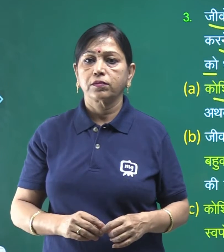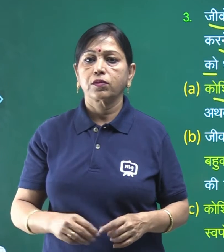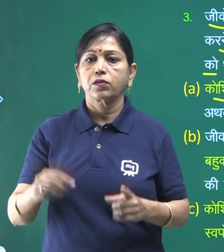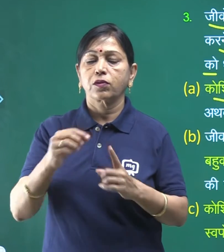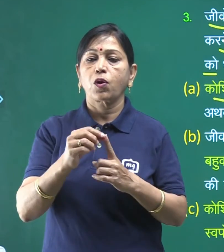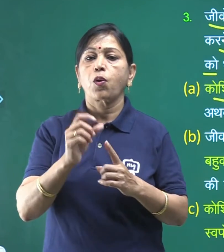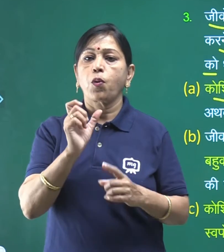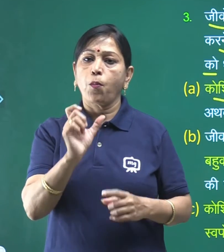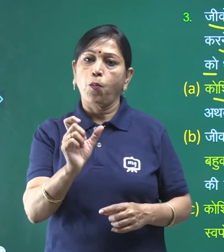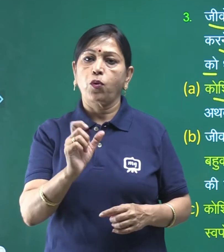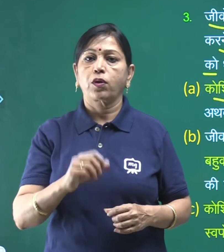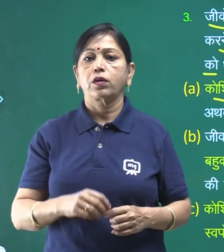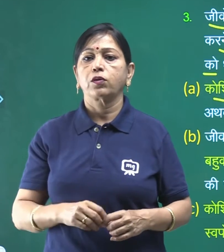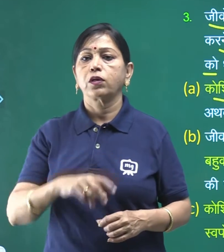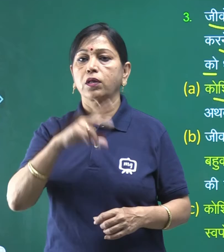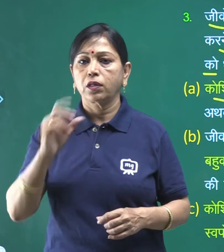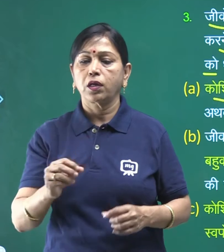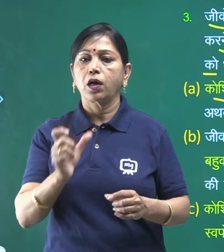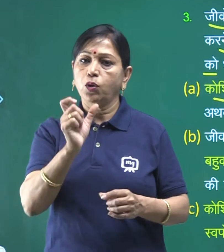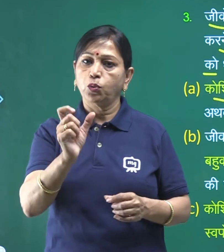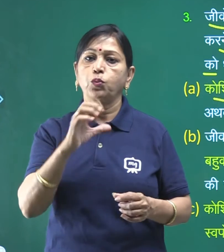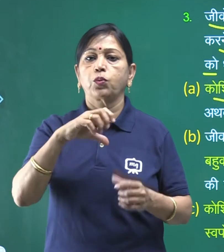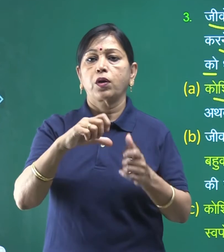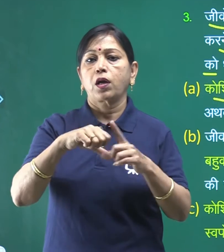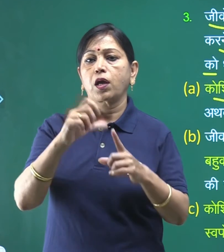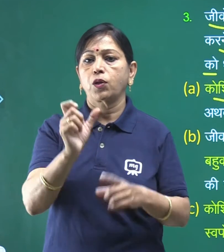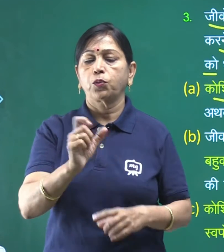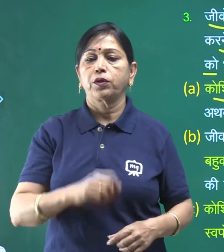प्रोकैरियोटी अथवा यूकैरियोटी।